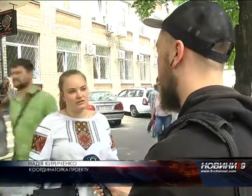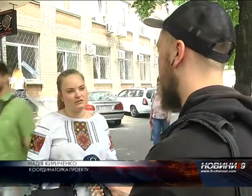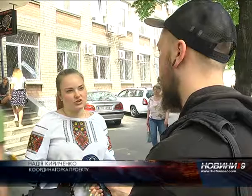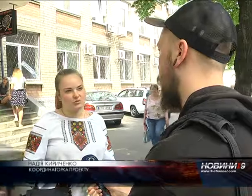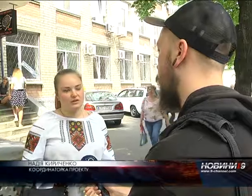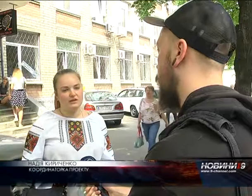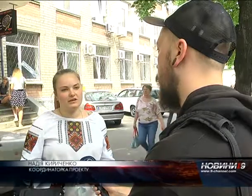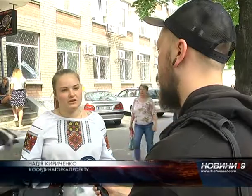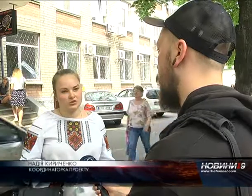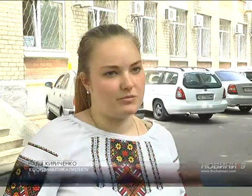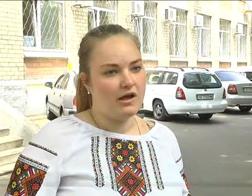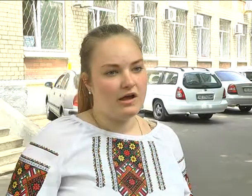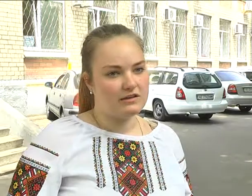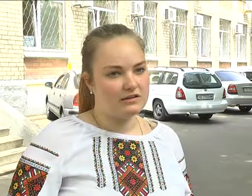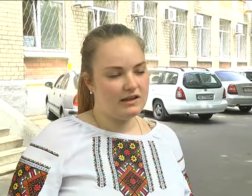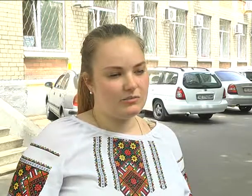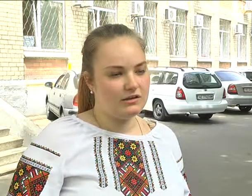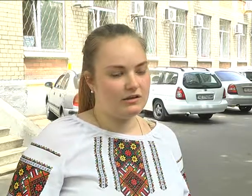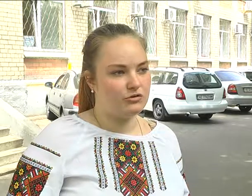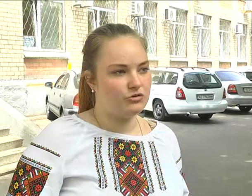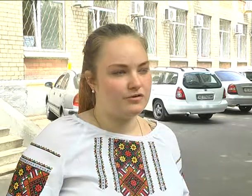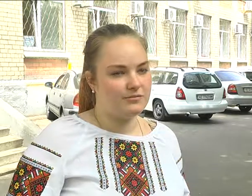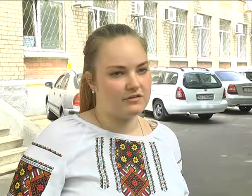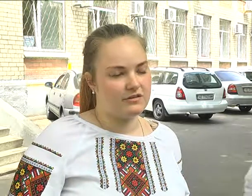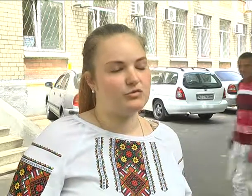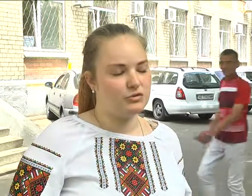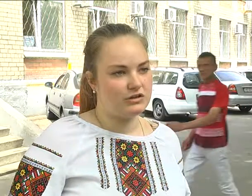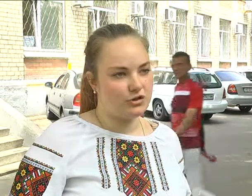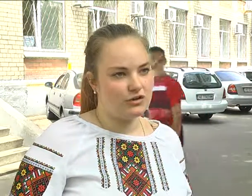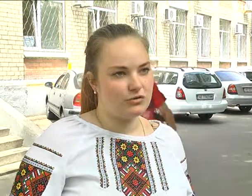у складі 30 осіб, але надалі ми готові з наступного навчального